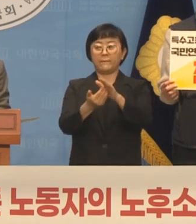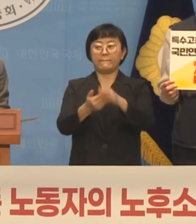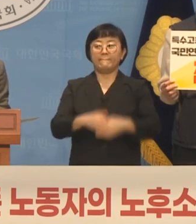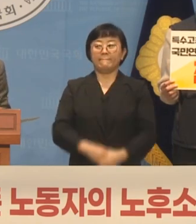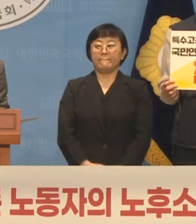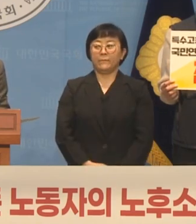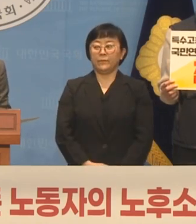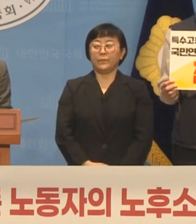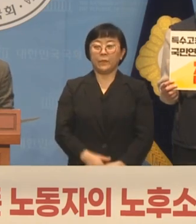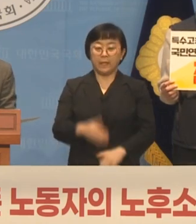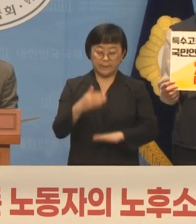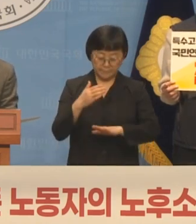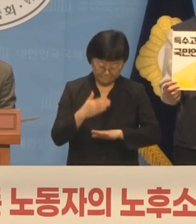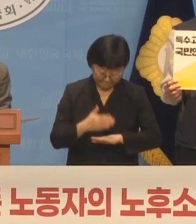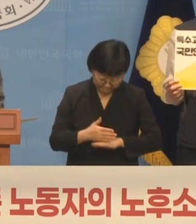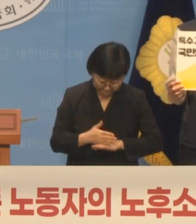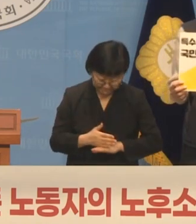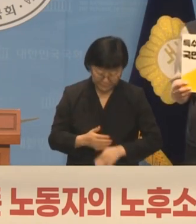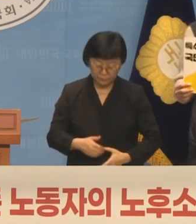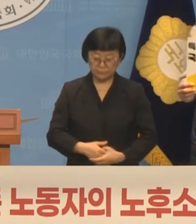것입니다. 감사합니다.